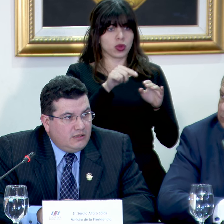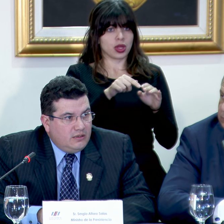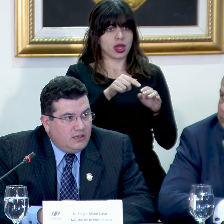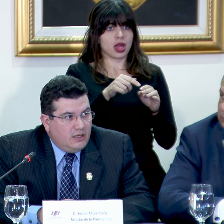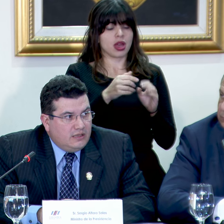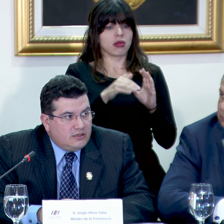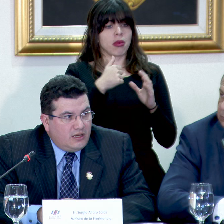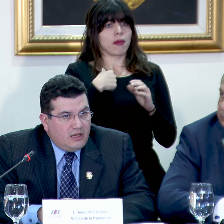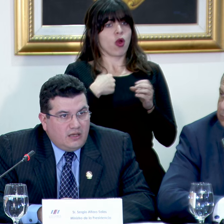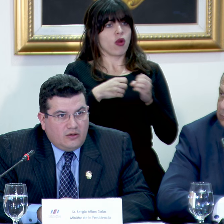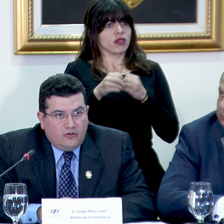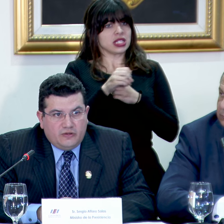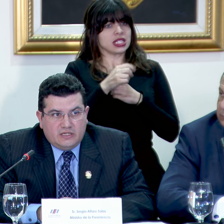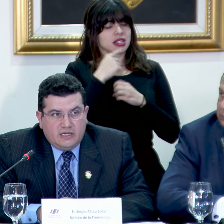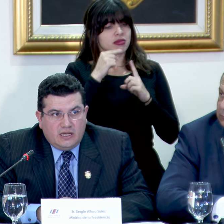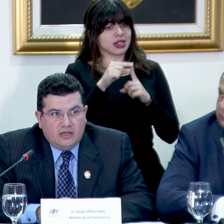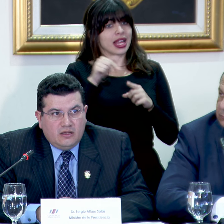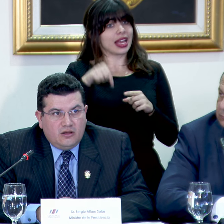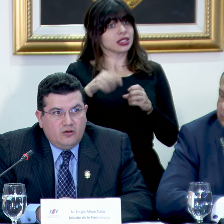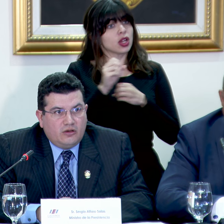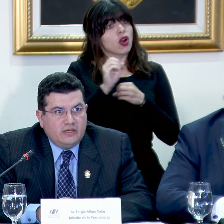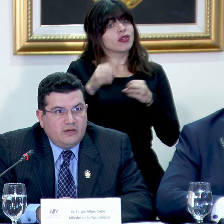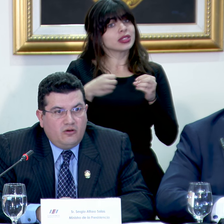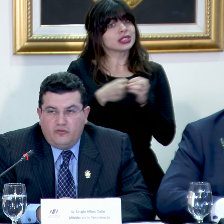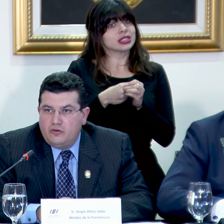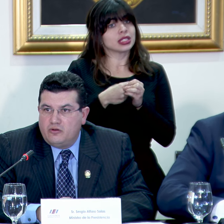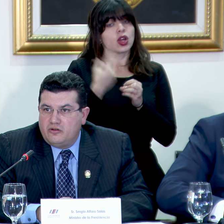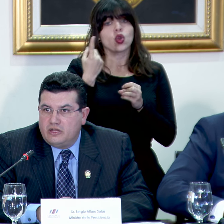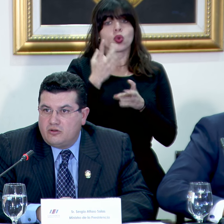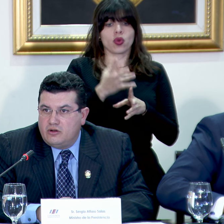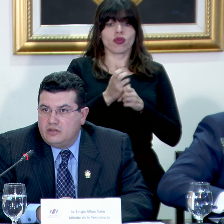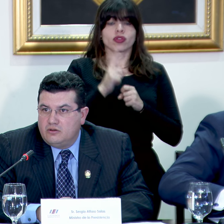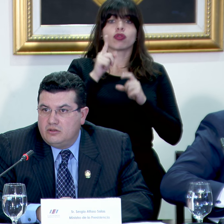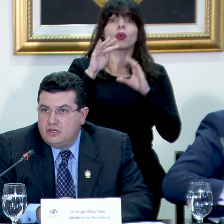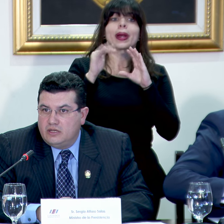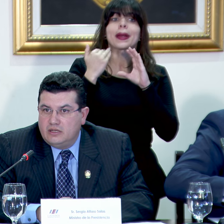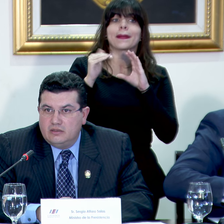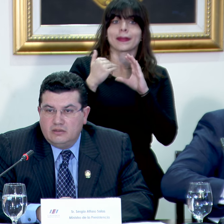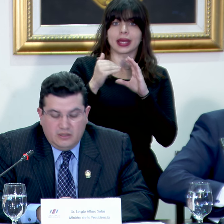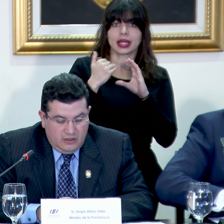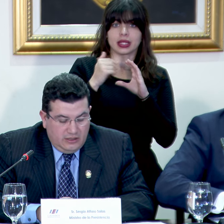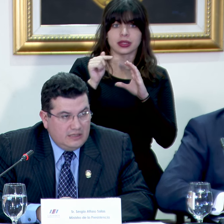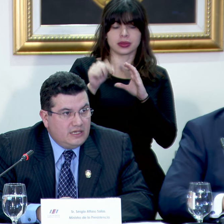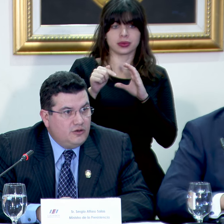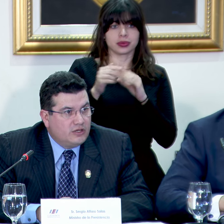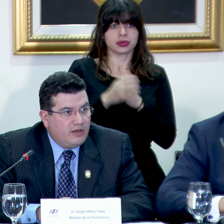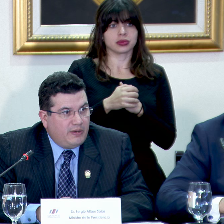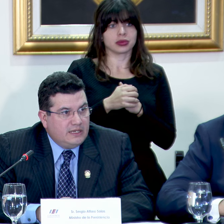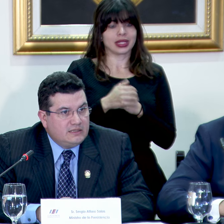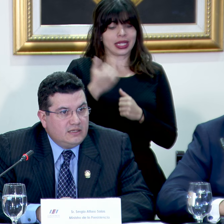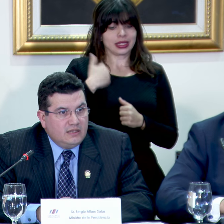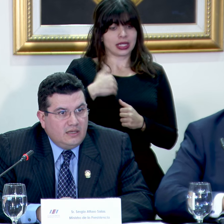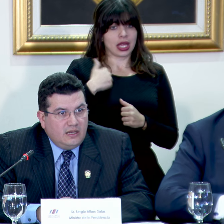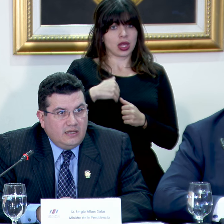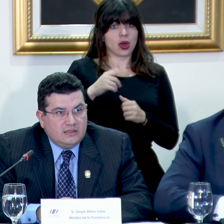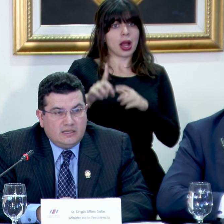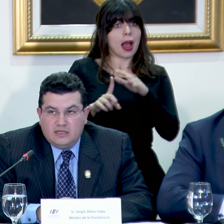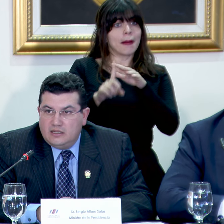oficina. En esa oficina lo que llegó fue un correo electrónico del señor que